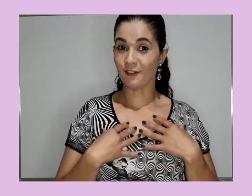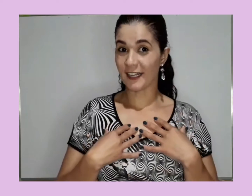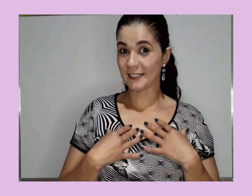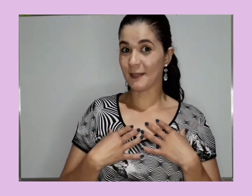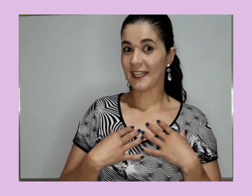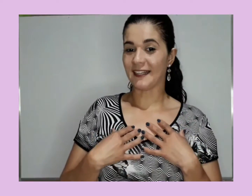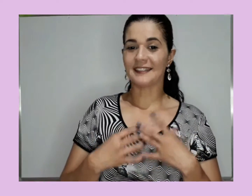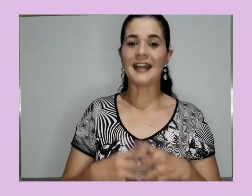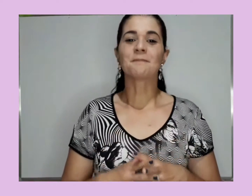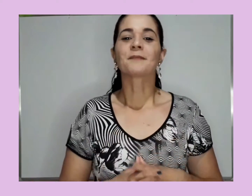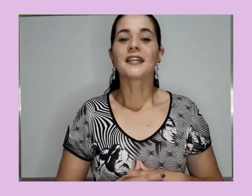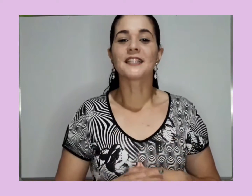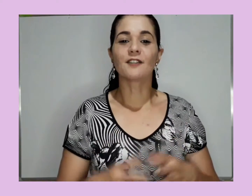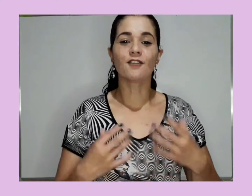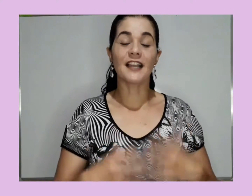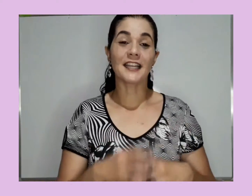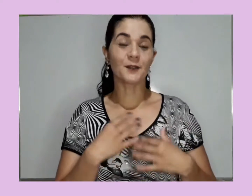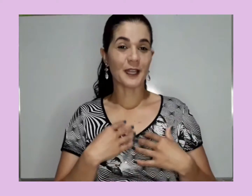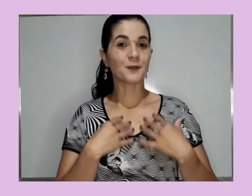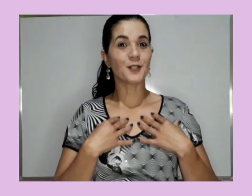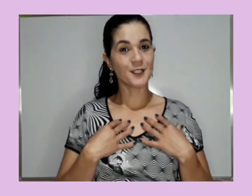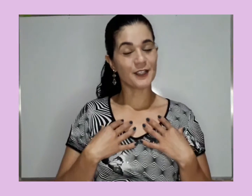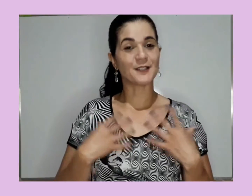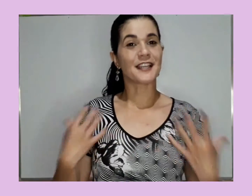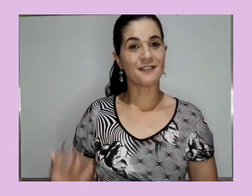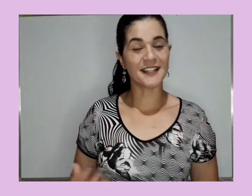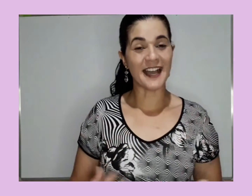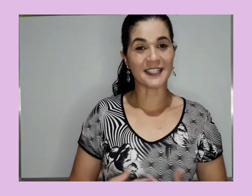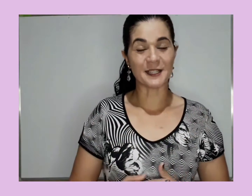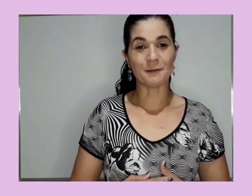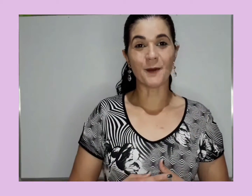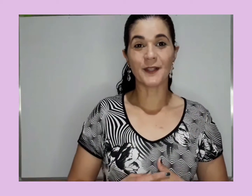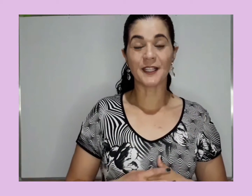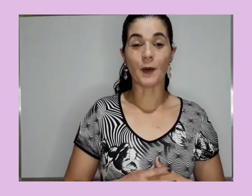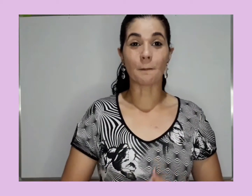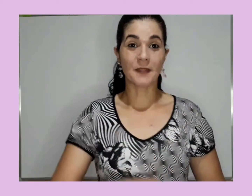frase minha, tá? Então eu vou falar que eu tenho 2 filhos, que é verdade, tá bom? Então,